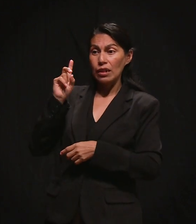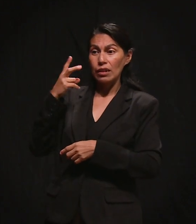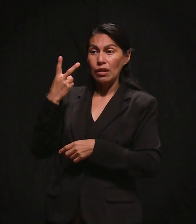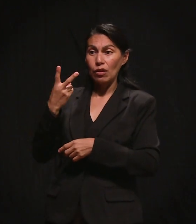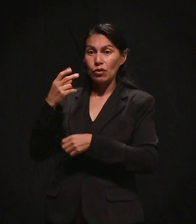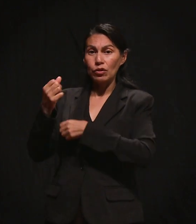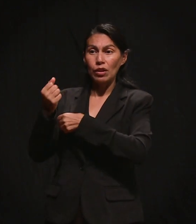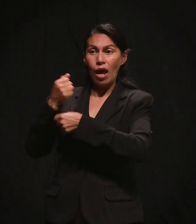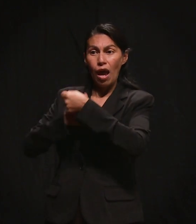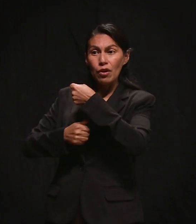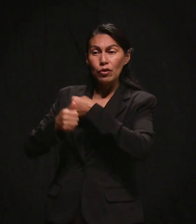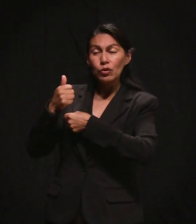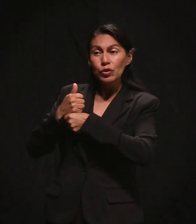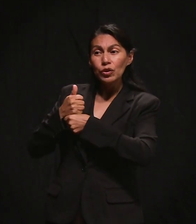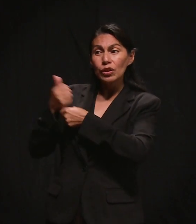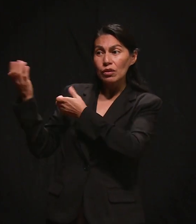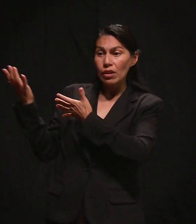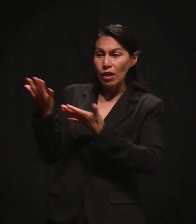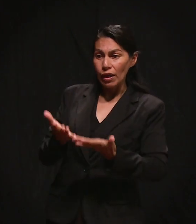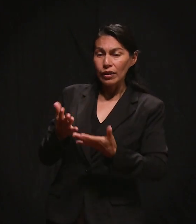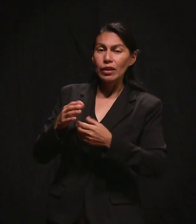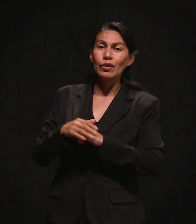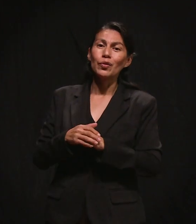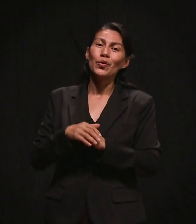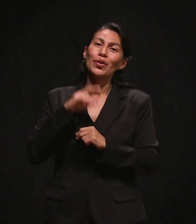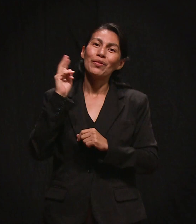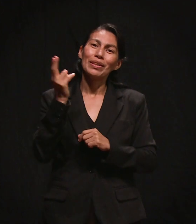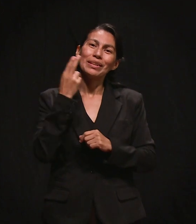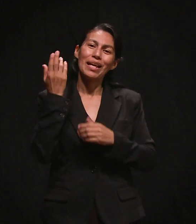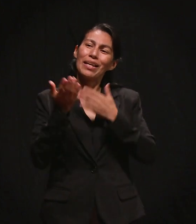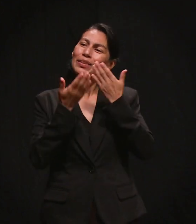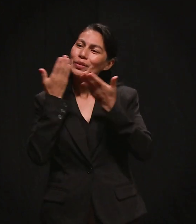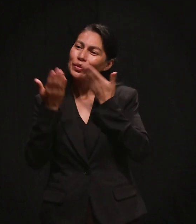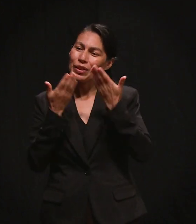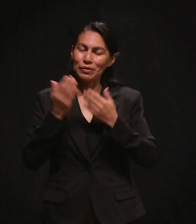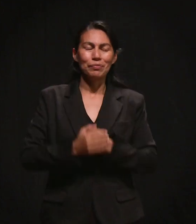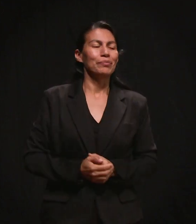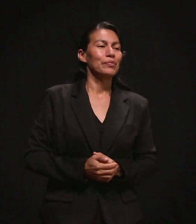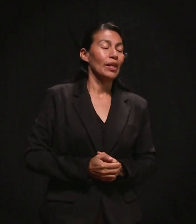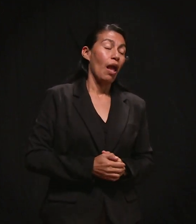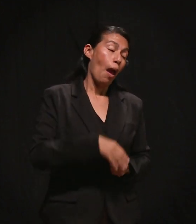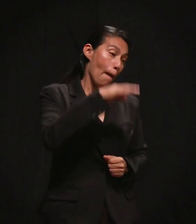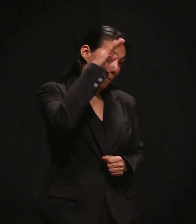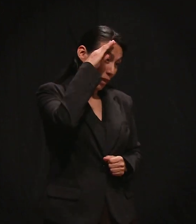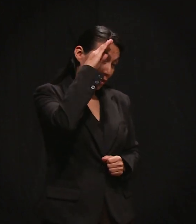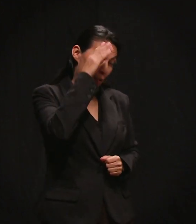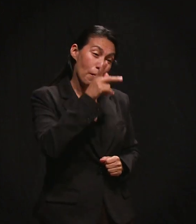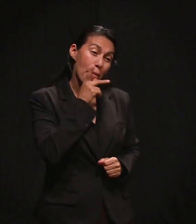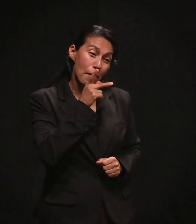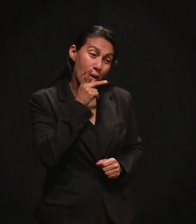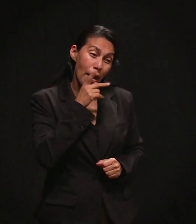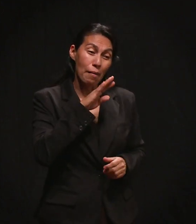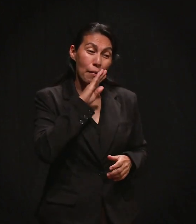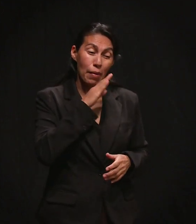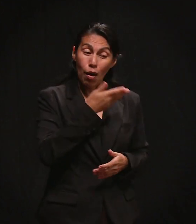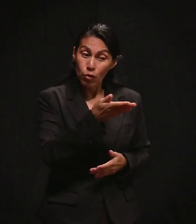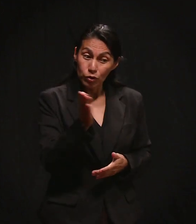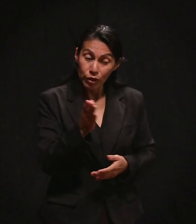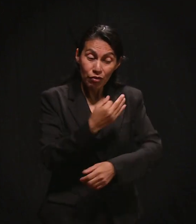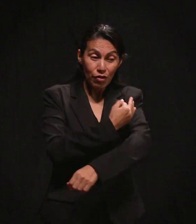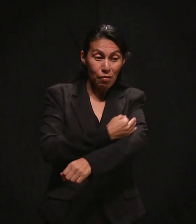estudiar aquí en la universidad. Yo creo que tus padres y ustedes como familia hicieron muchas